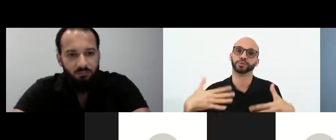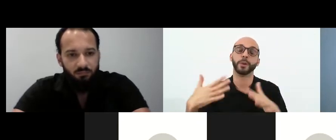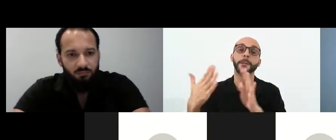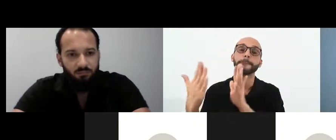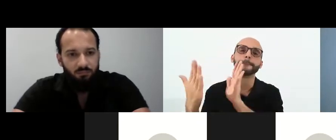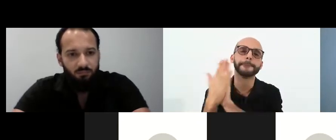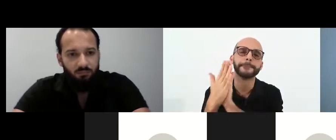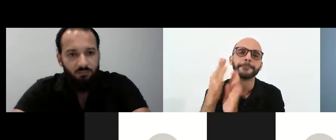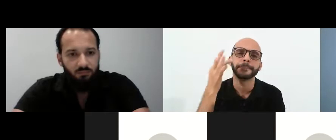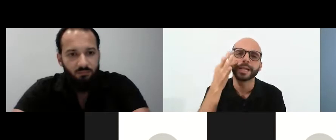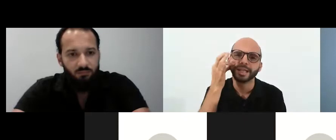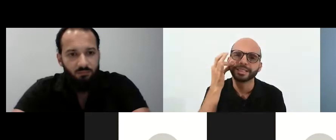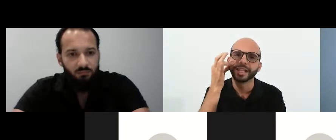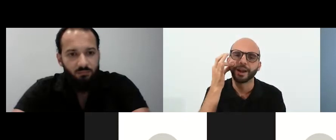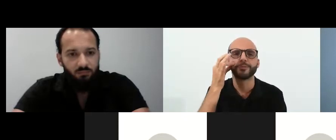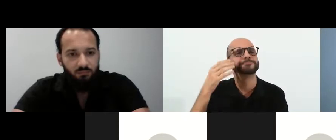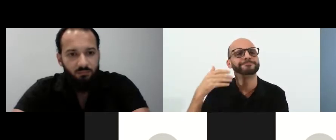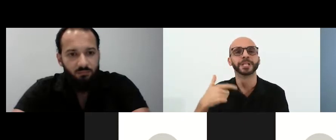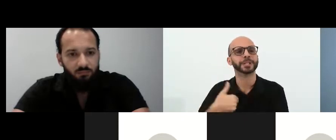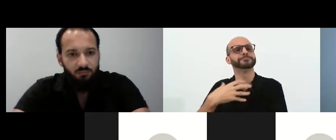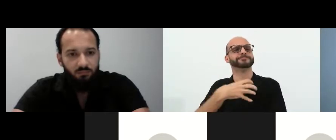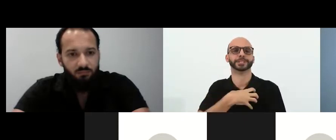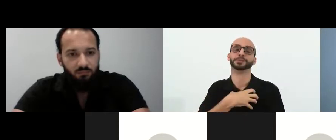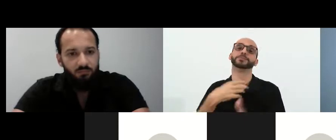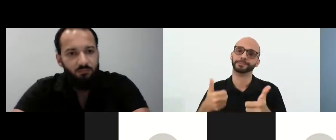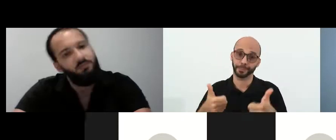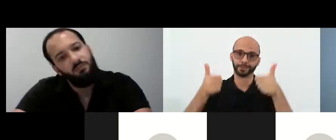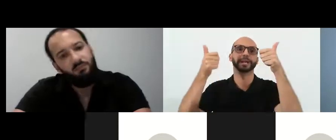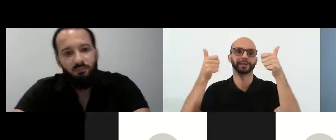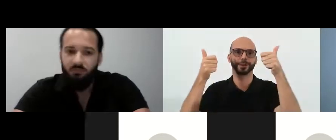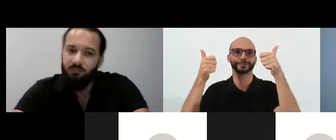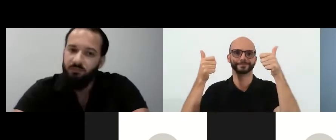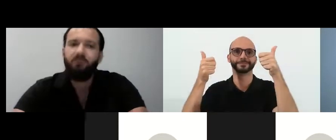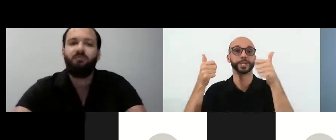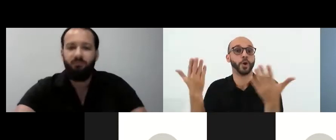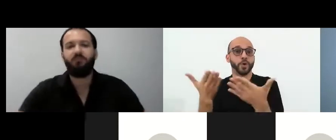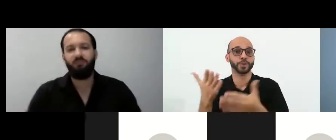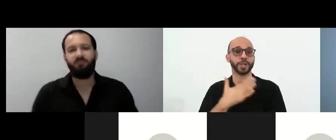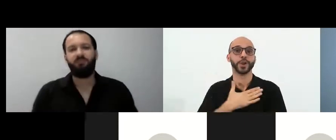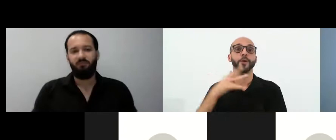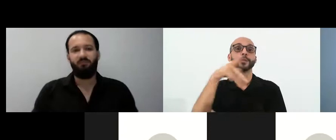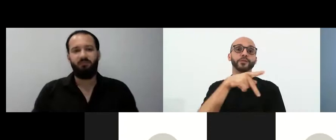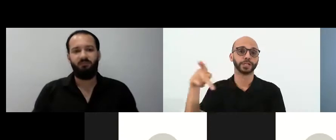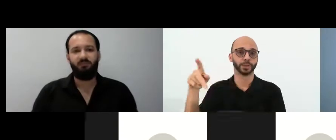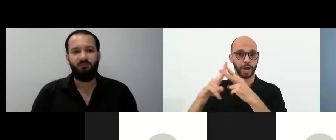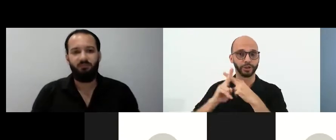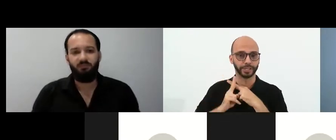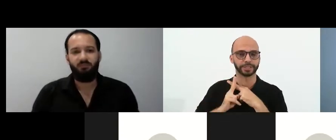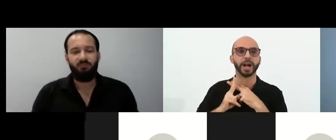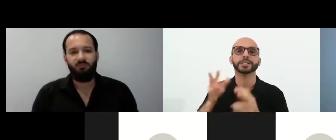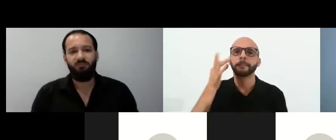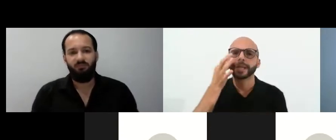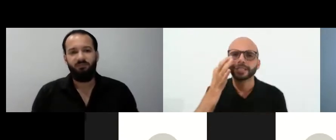eu fiquei comparando, vendo essa questão do presencial, o sentimento é muito melhor de você estar